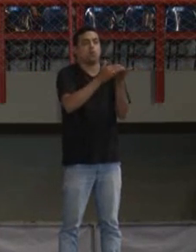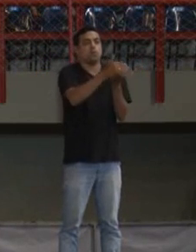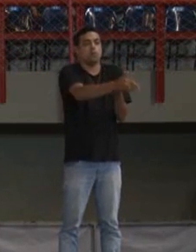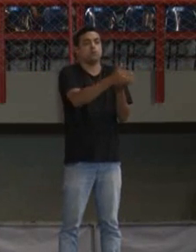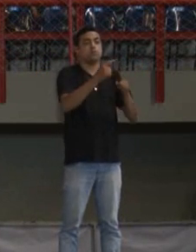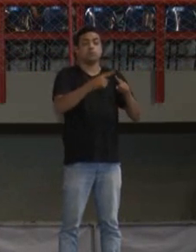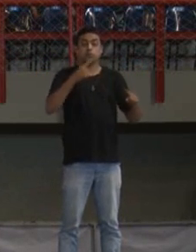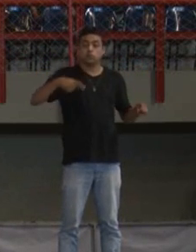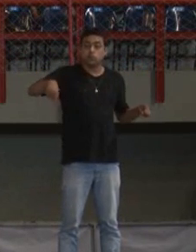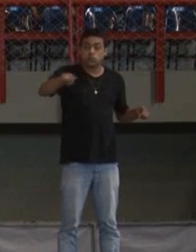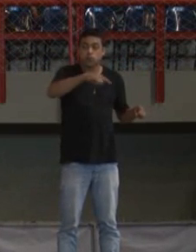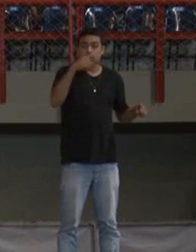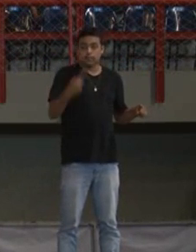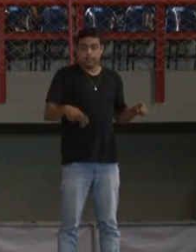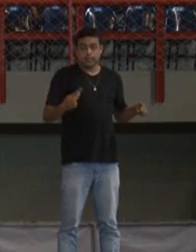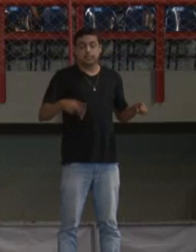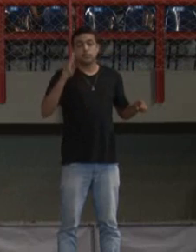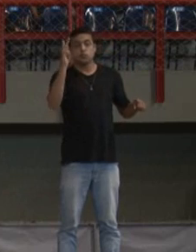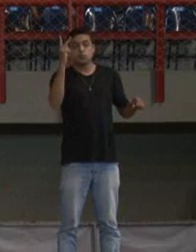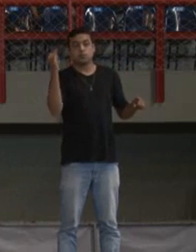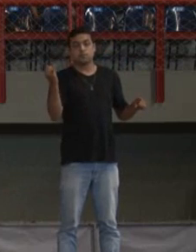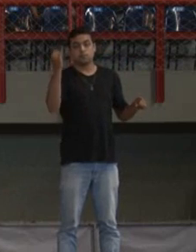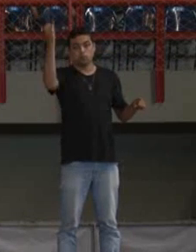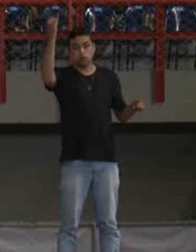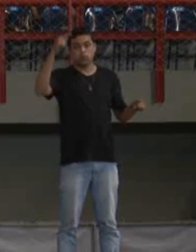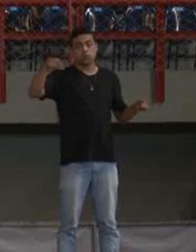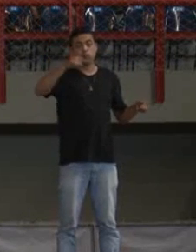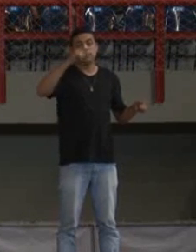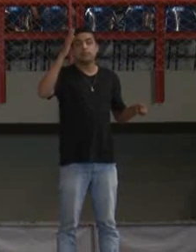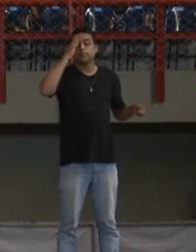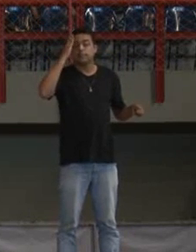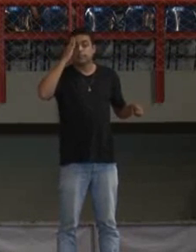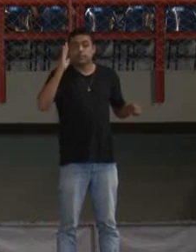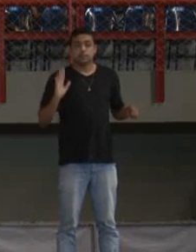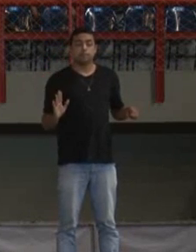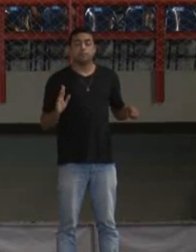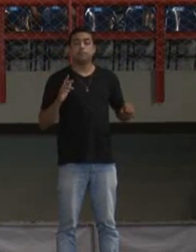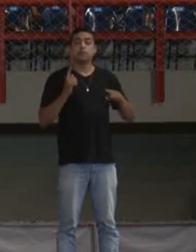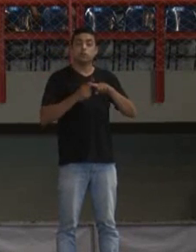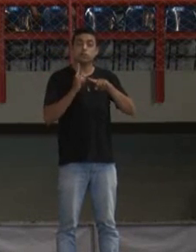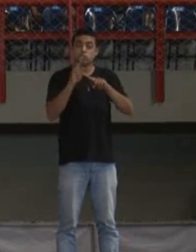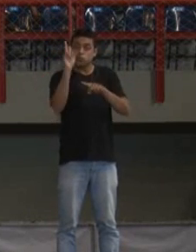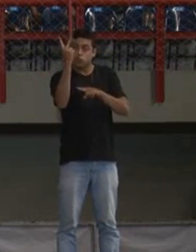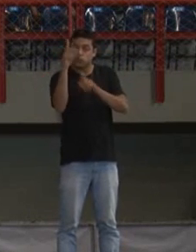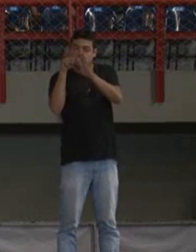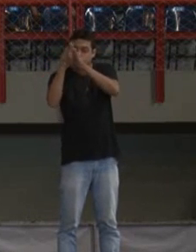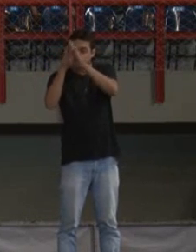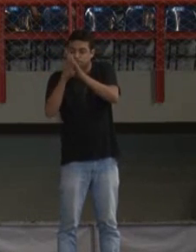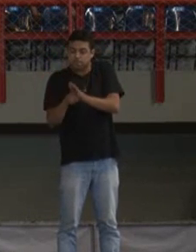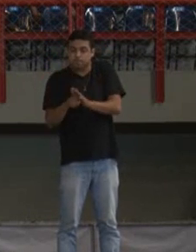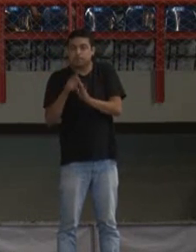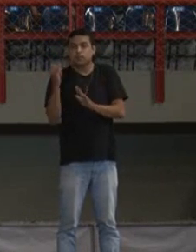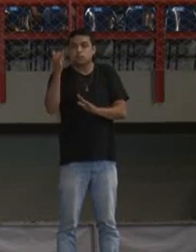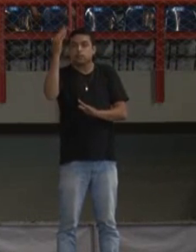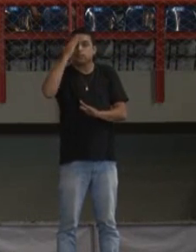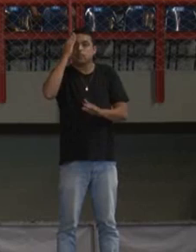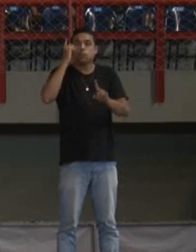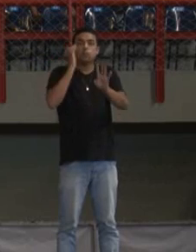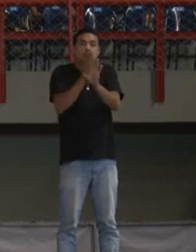Nós, e o estudo da história é vital para isso. O estudo da história é um instrumento de